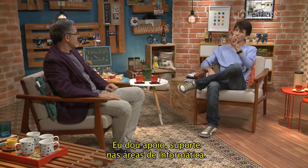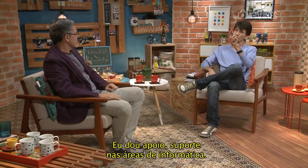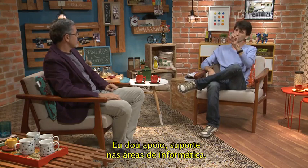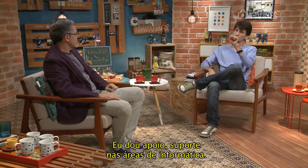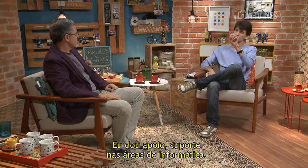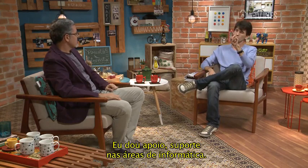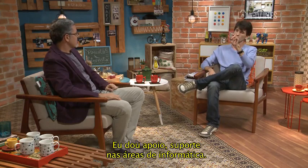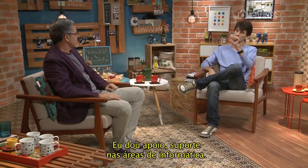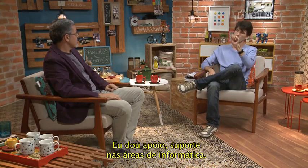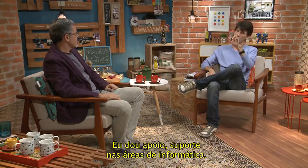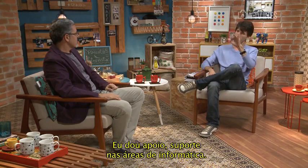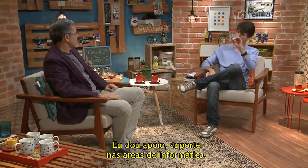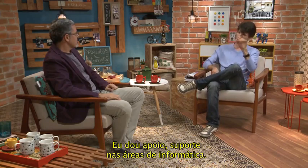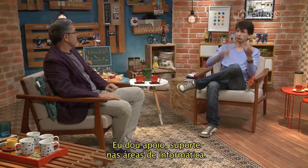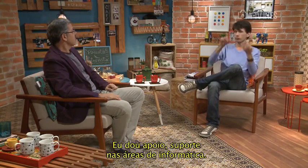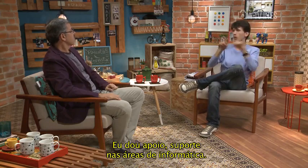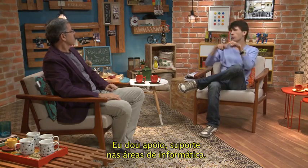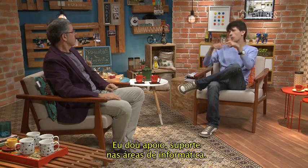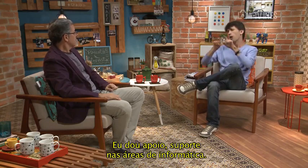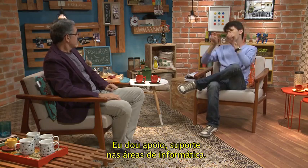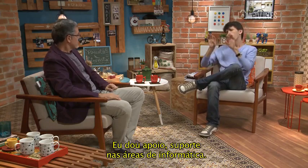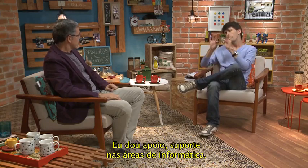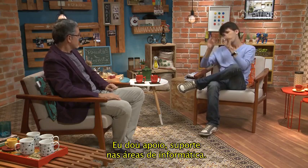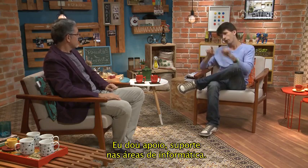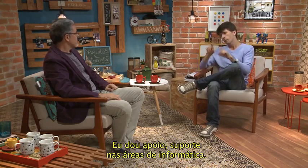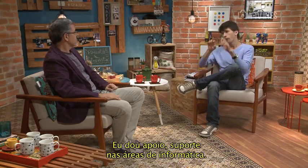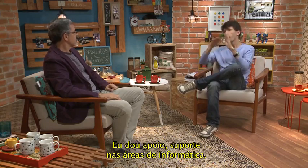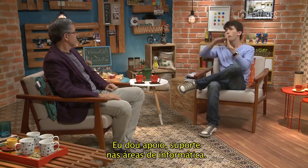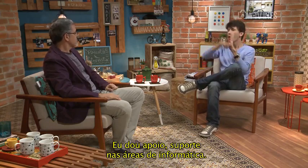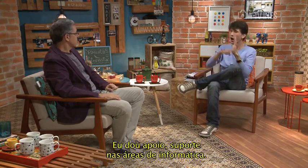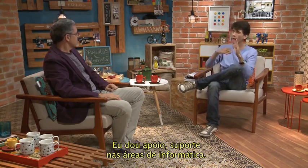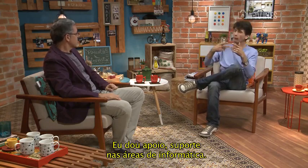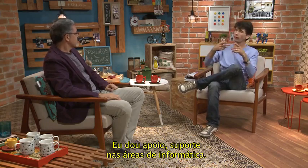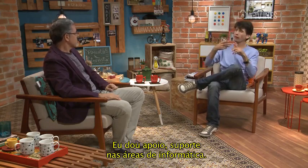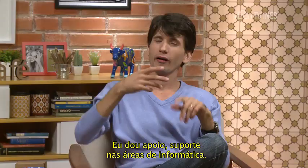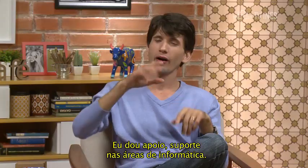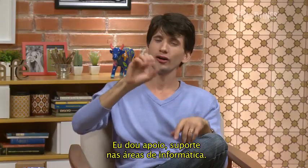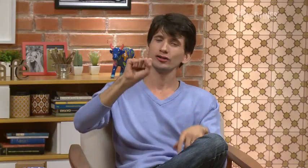apoio o suporte nas áreas de informática